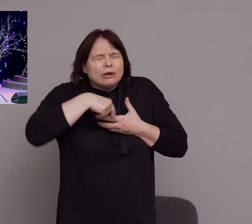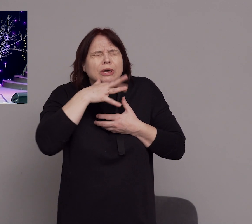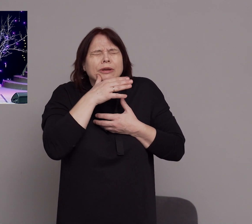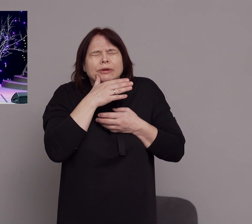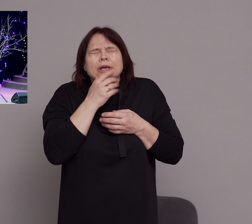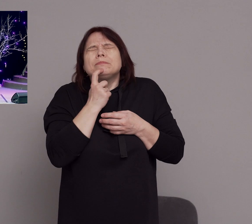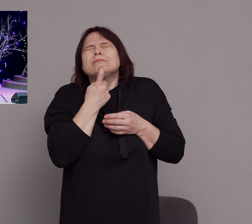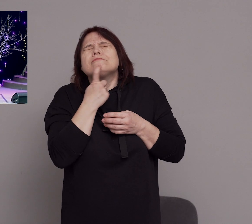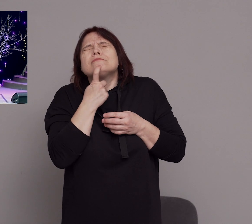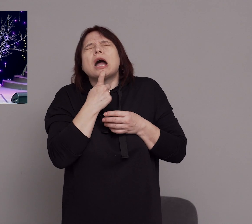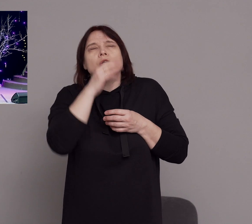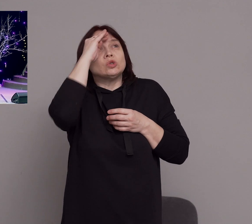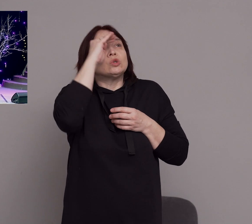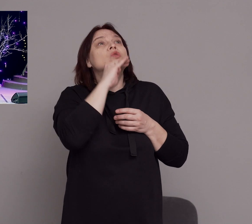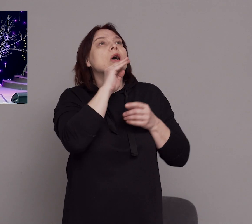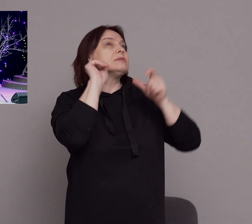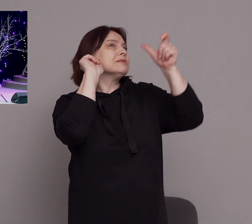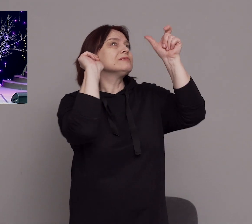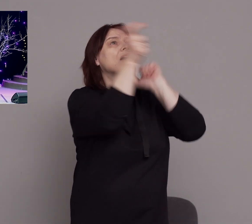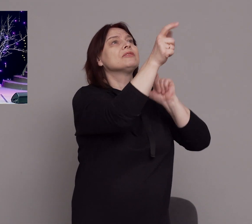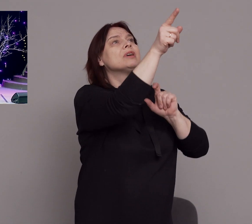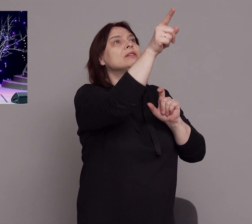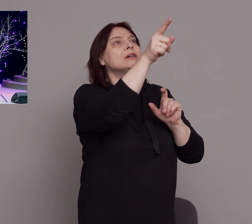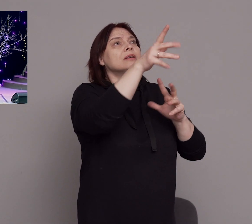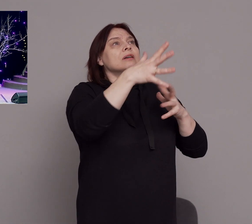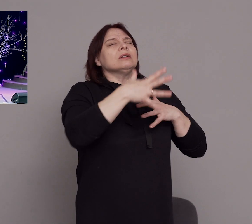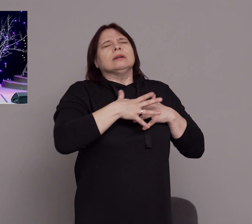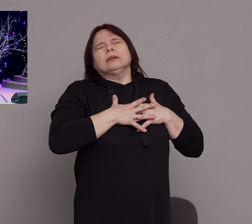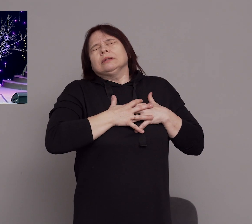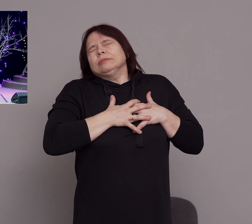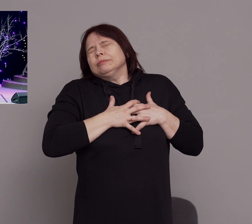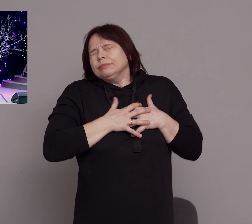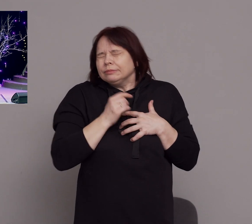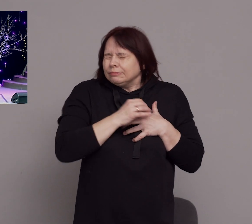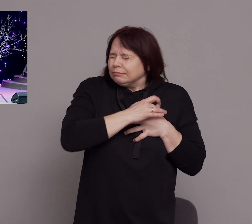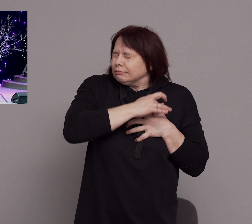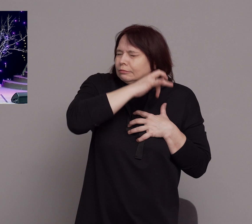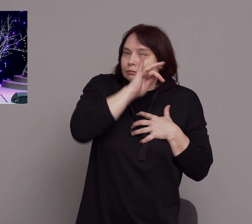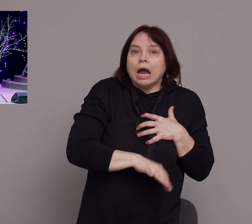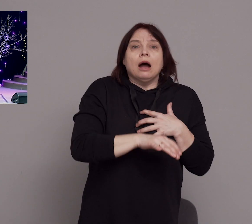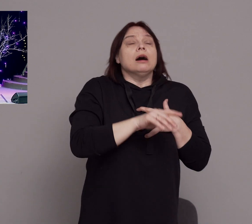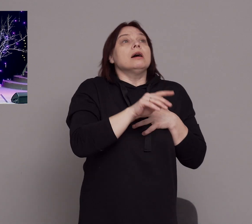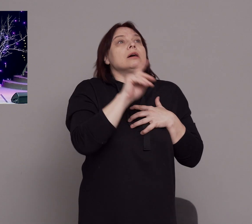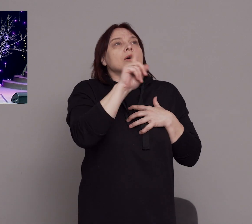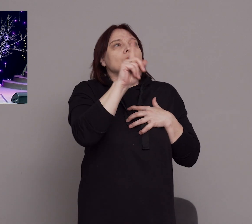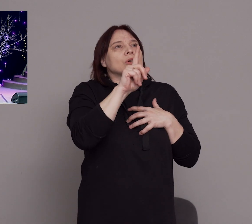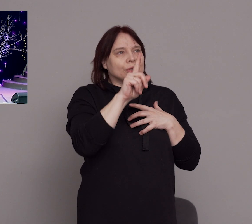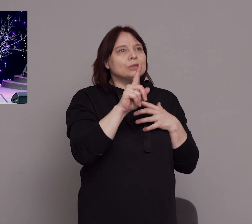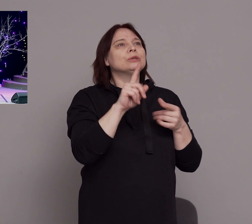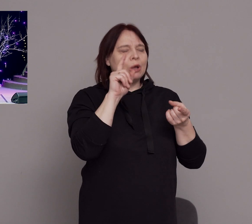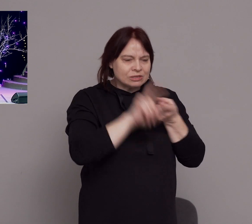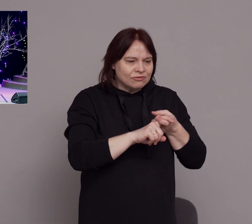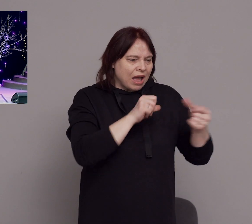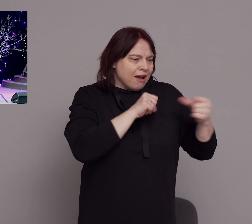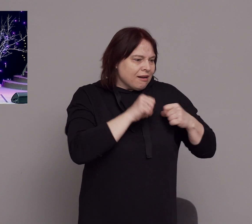Он отказался, а то, что Он принял на Себя. Иисус опустошил Себя, не только отказавшись от чего-то, но